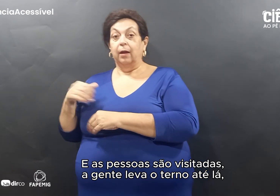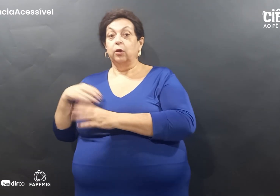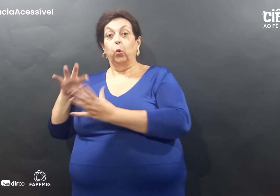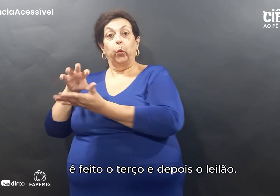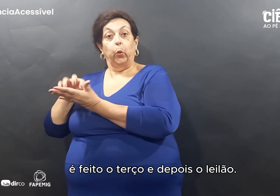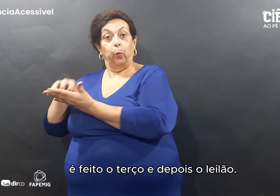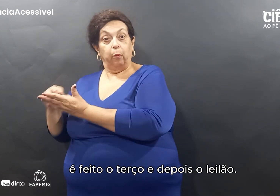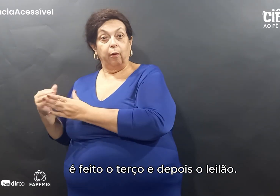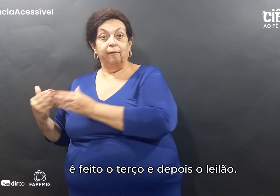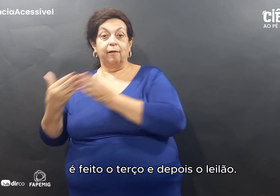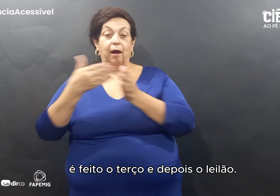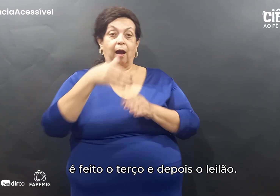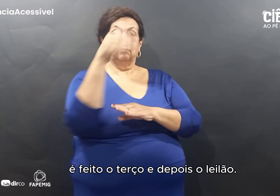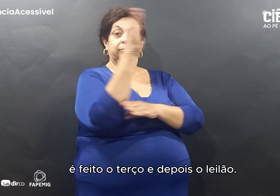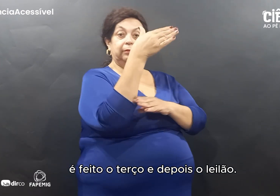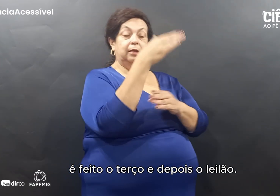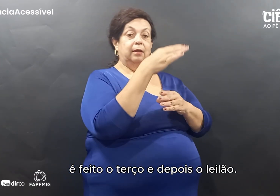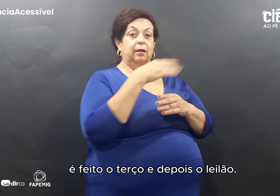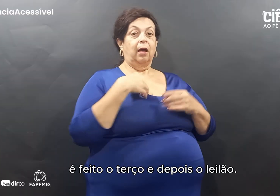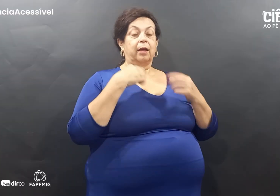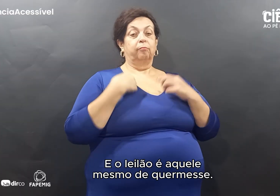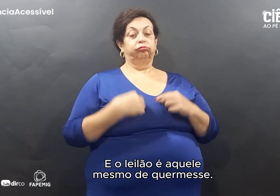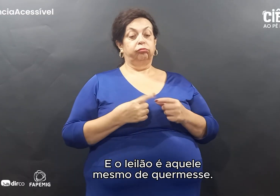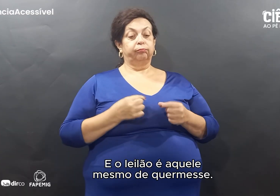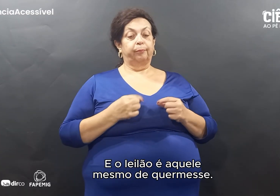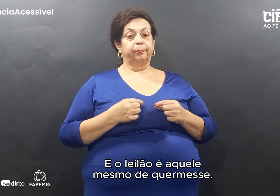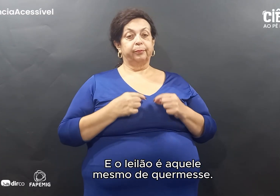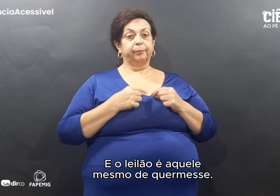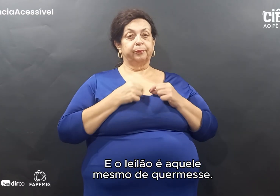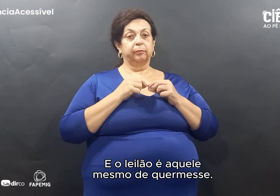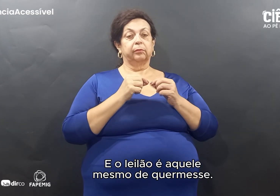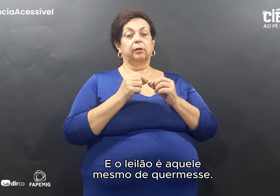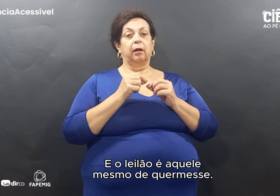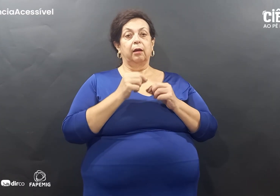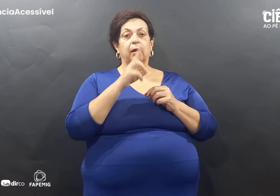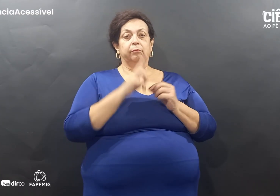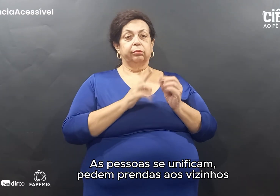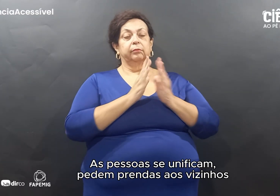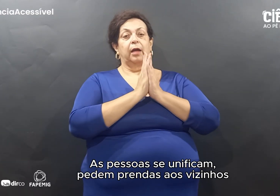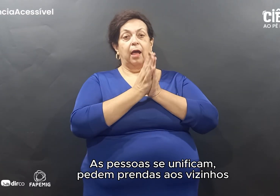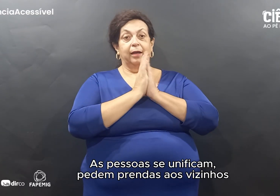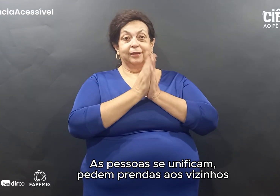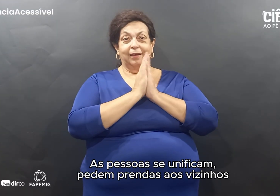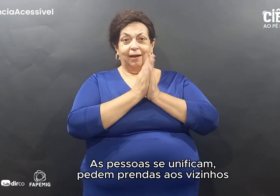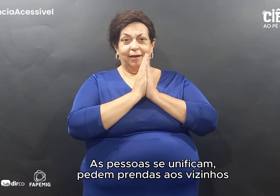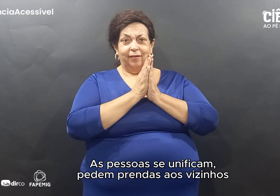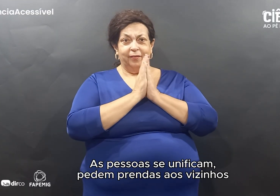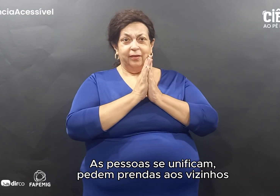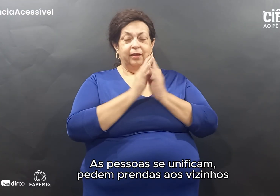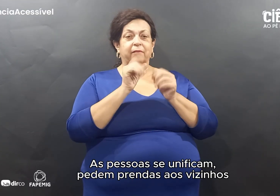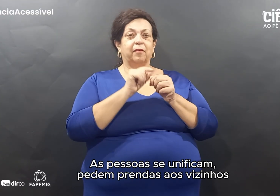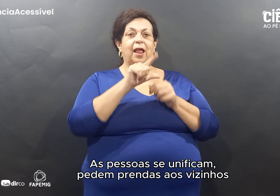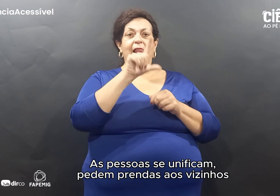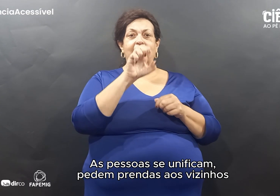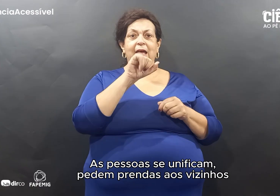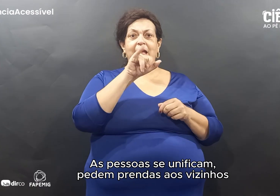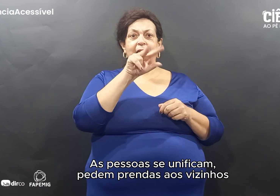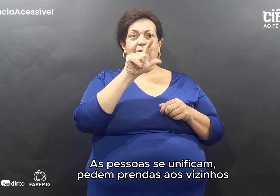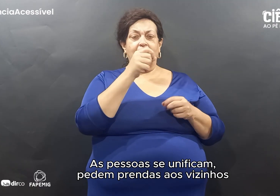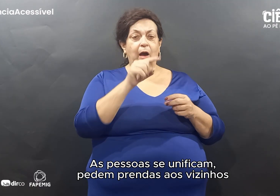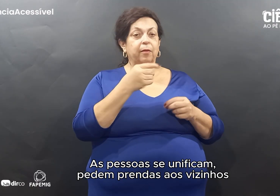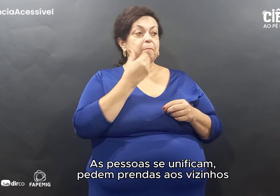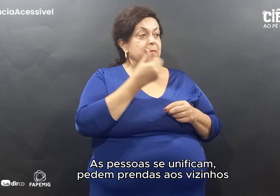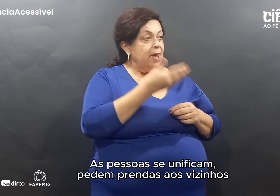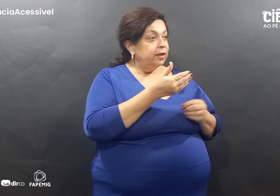lá, é feito o terço e depois o leilão. E o leilão é aquele mesmo de quermesse. As pessoas se unificam, pedem